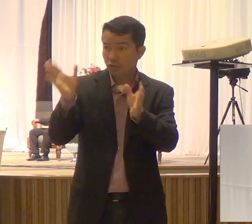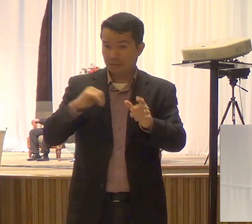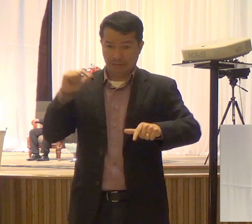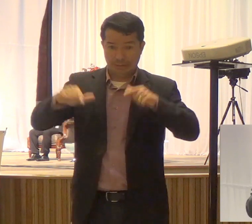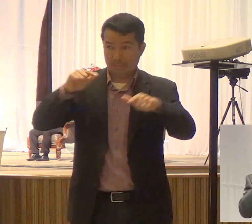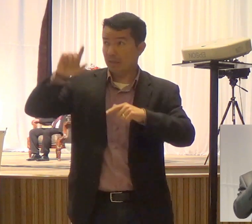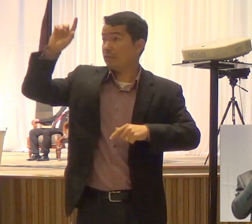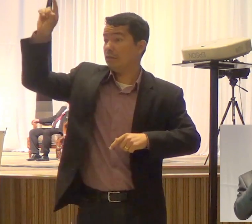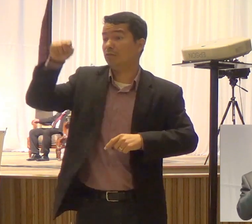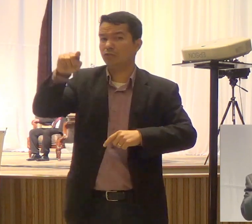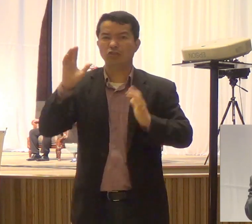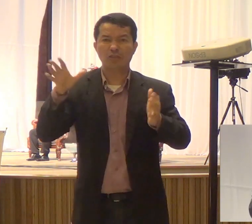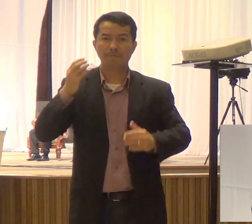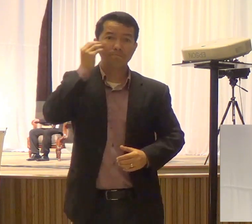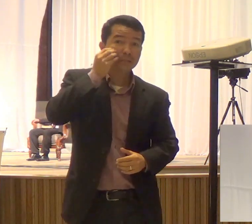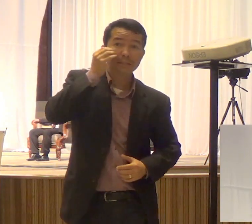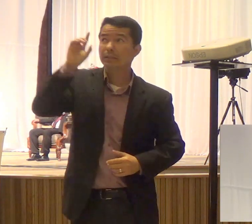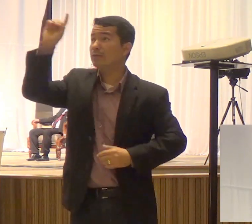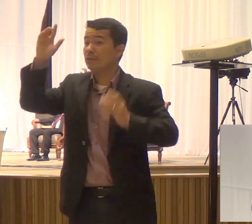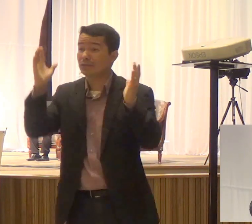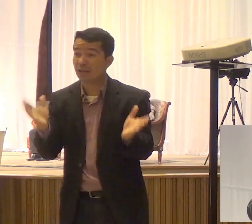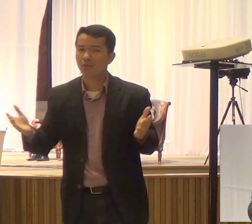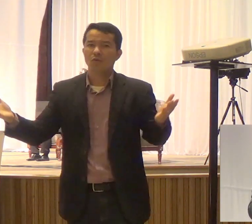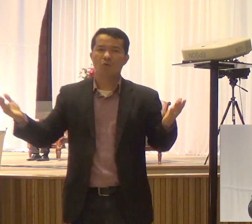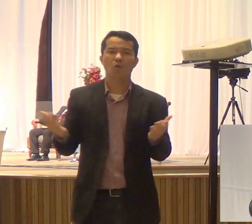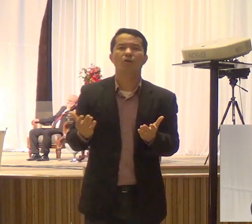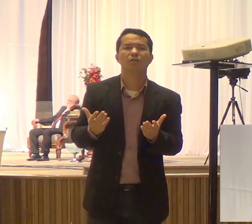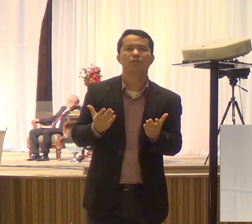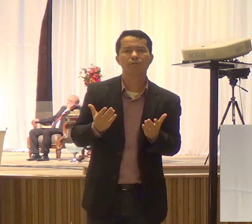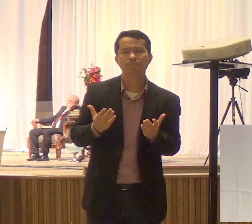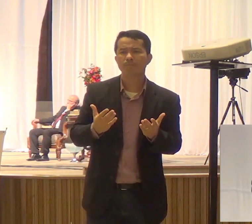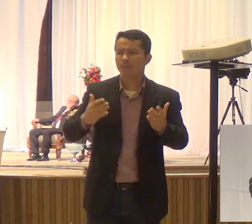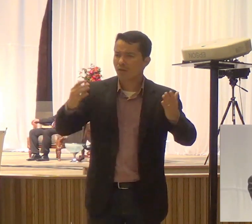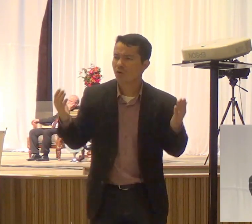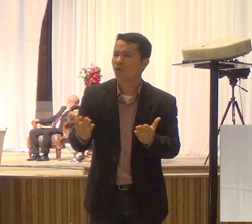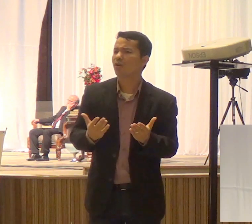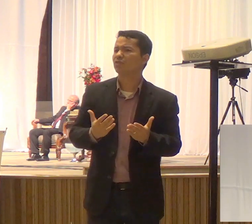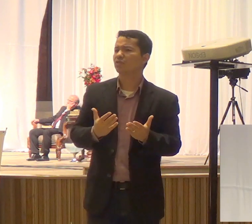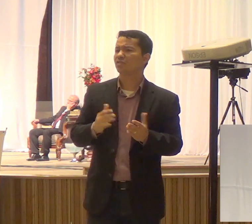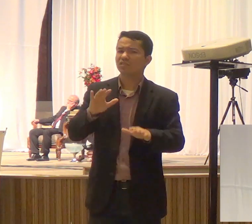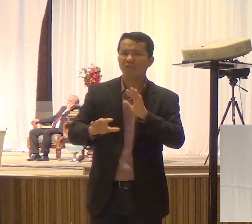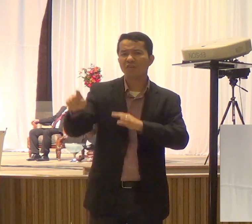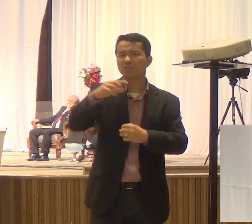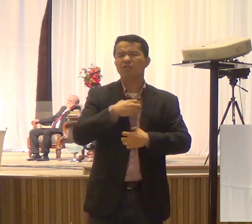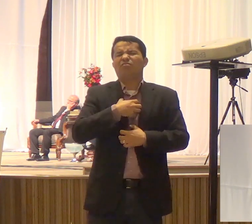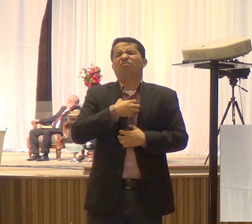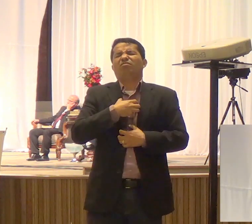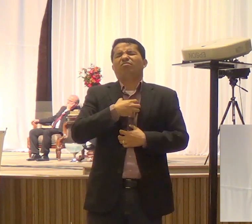Deus, já viveu tanta coisa com o Senhor, mas hoje, o sentimento é de um graveto